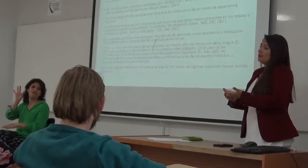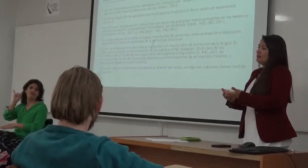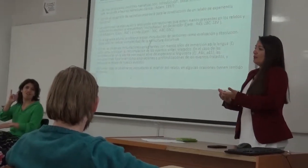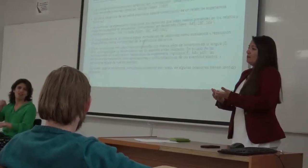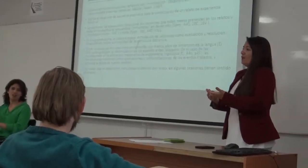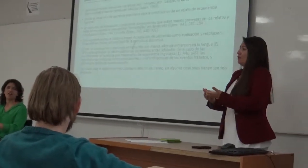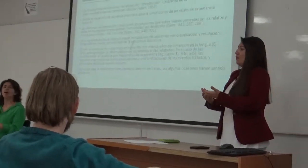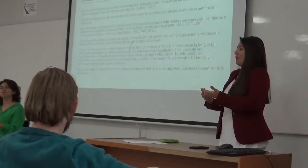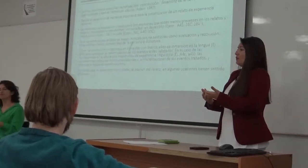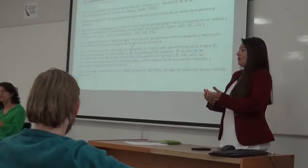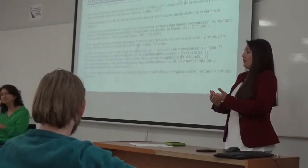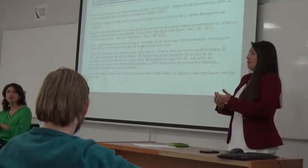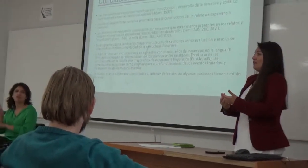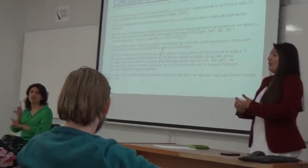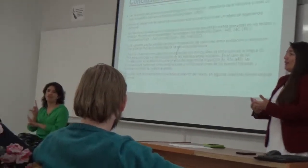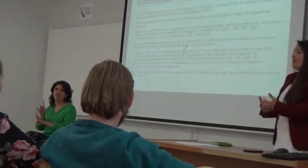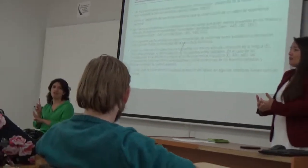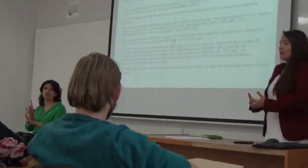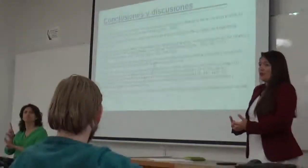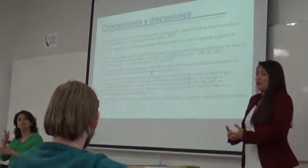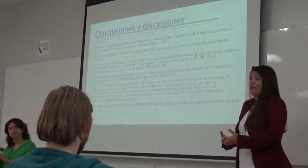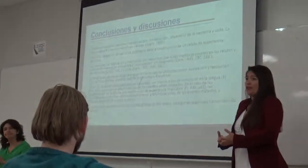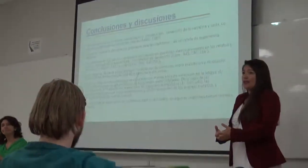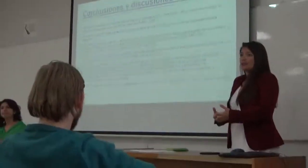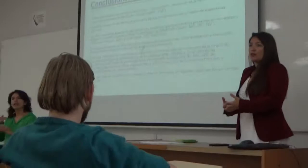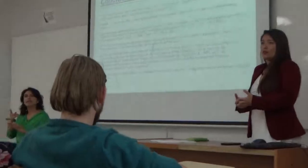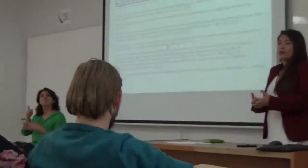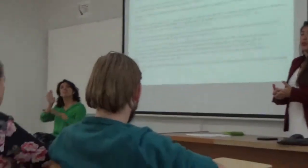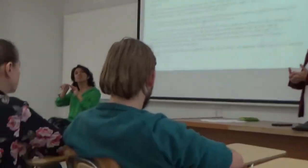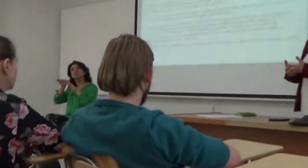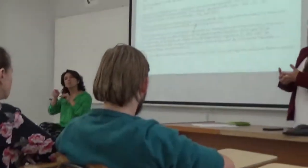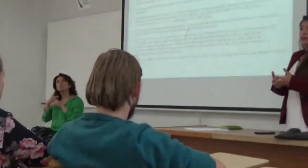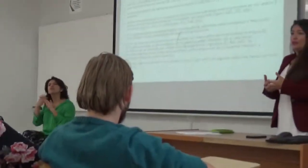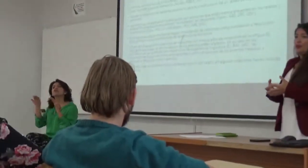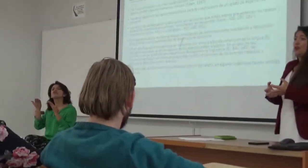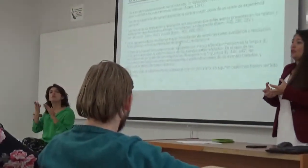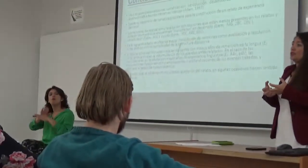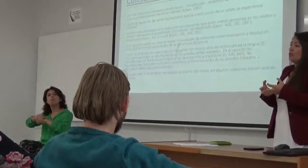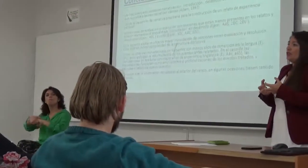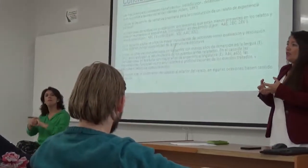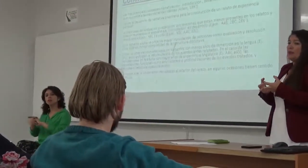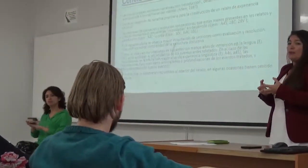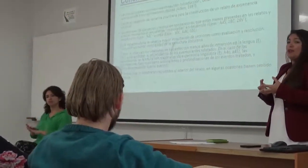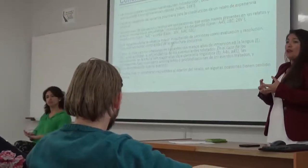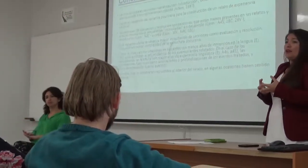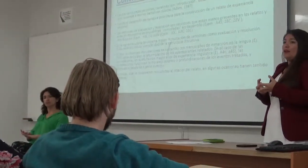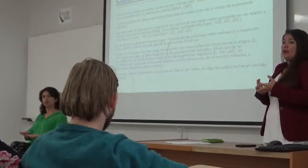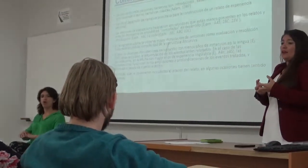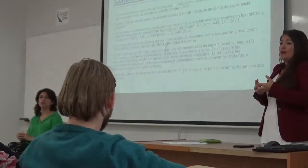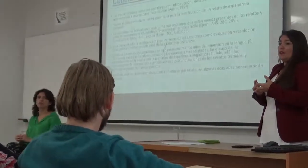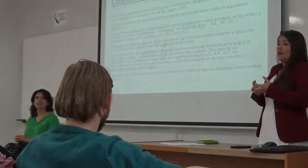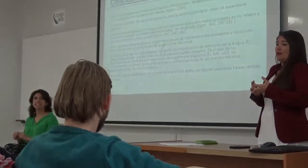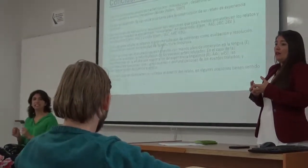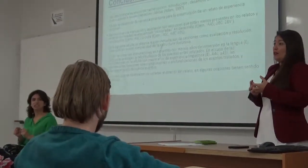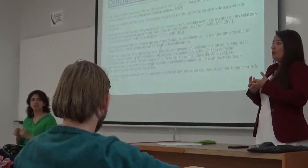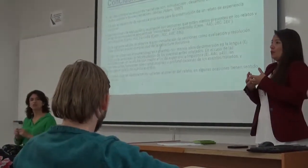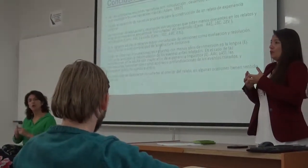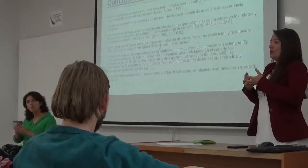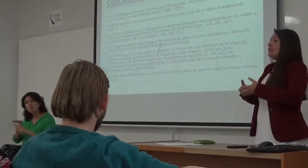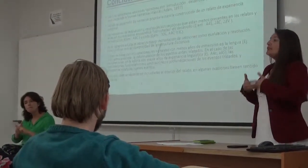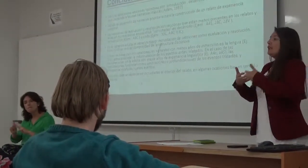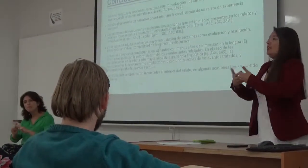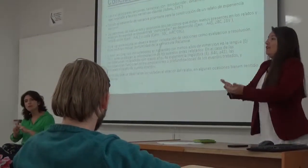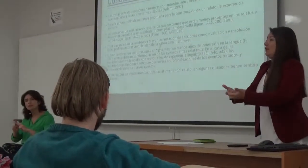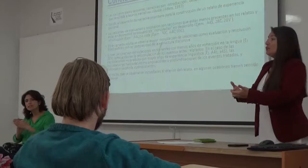configura, si el movimiento y la tonalidad de las manos no bien laxa o todavía tiene una tensión que permitiera al